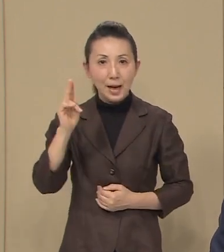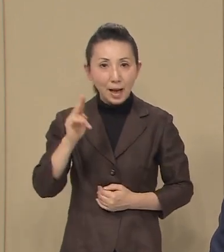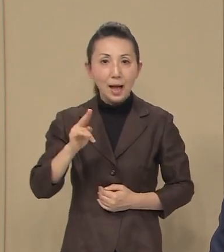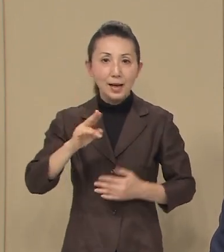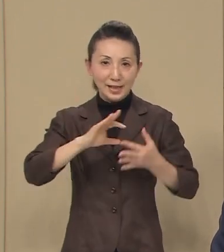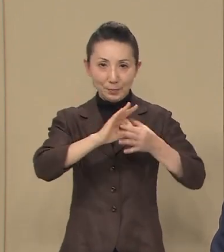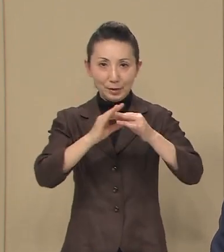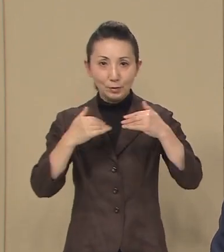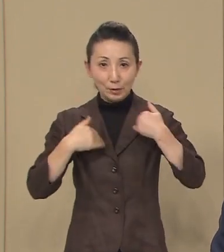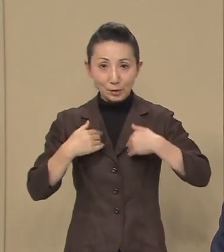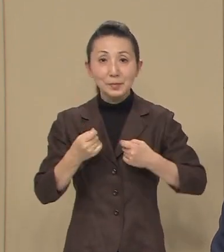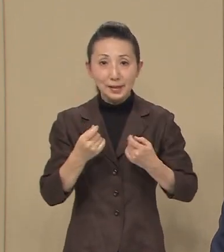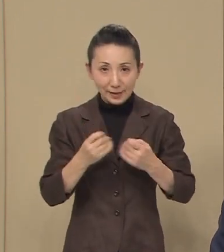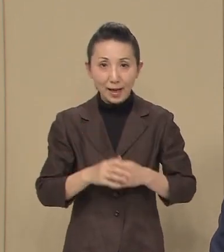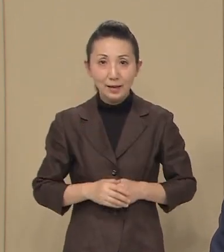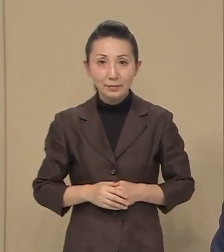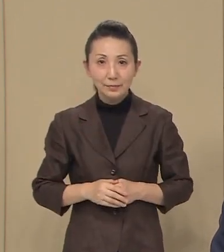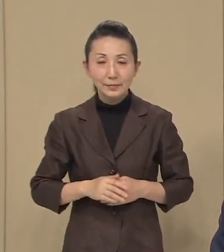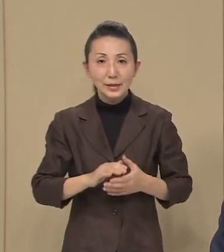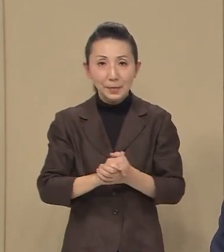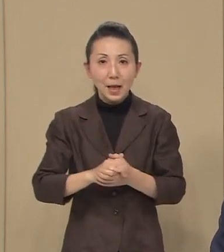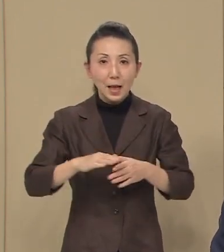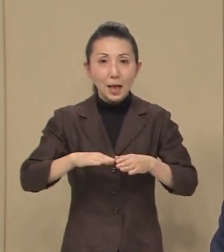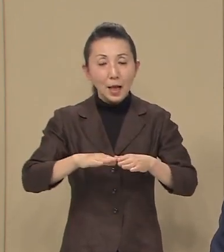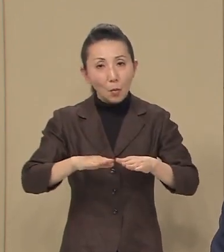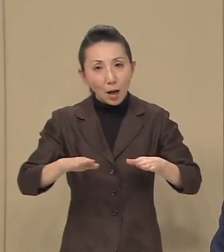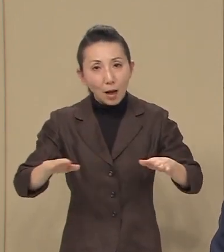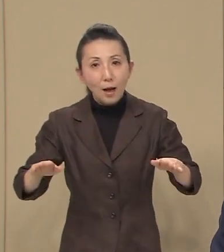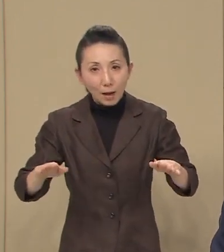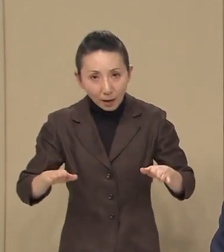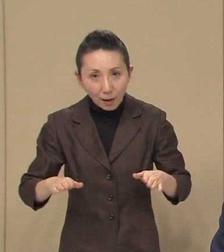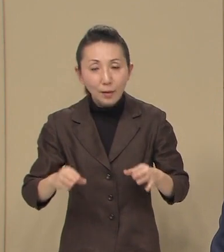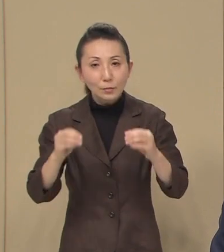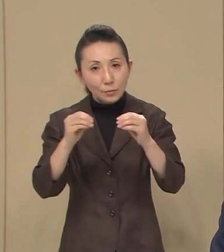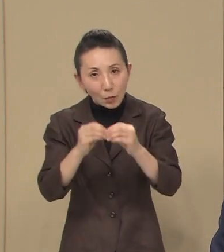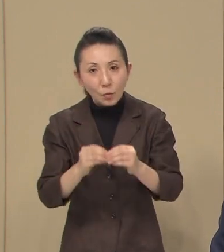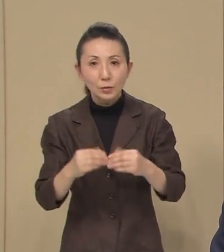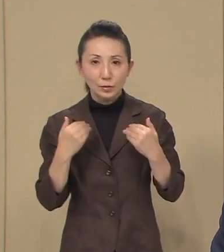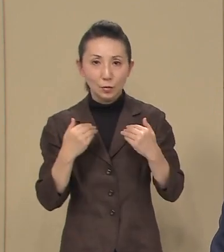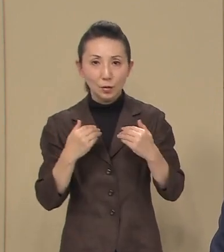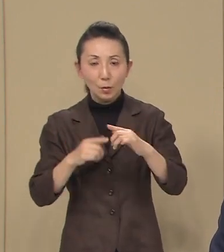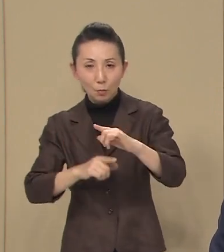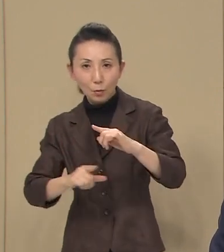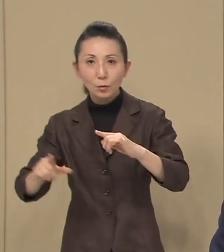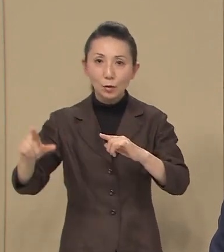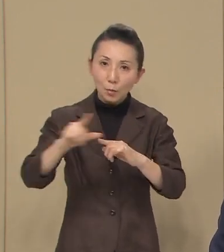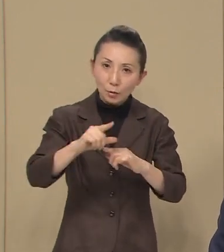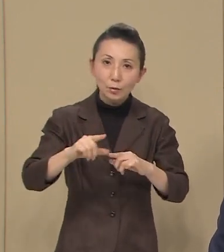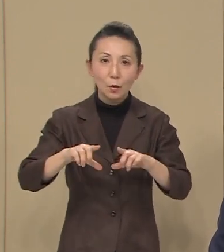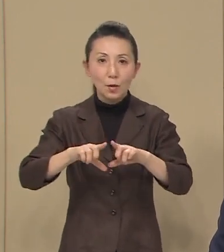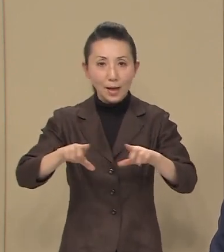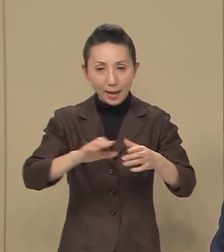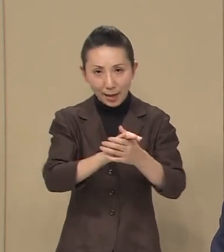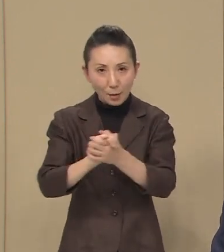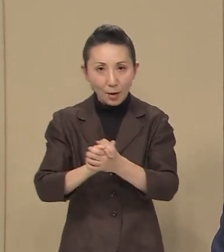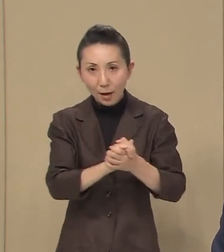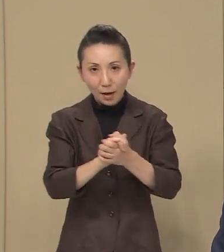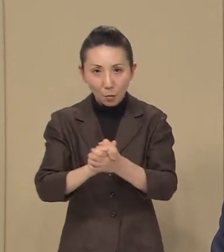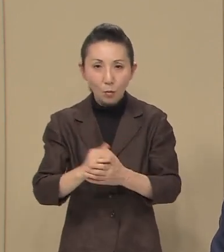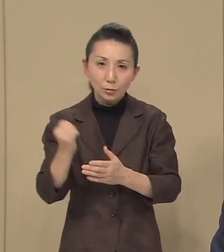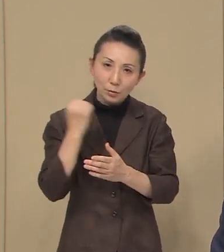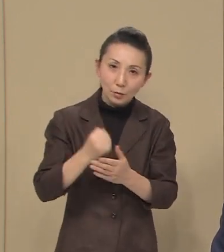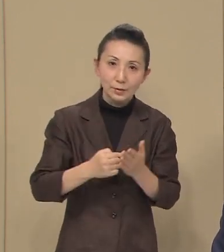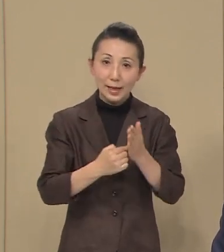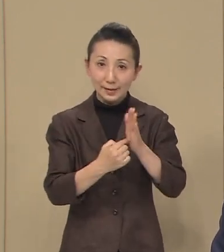けど平和のバロメーターにはなりますがもっともっと平和を発信想像しようでありませんか